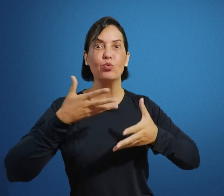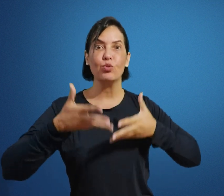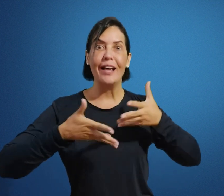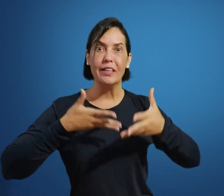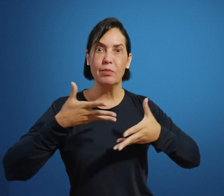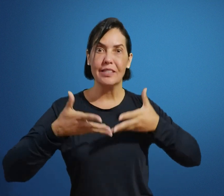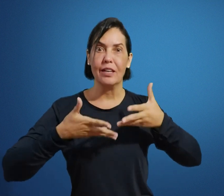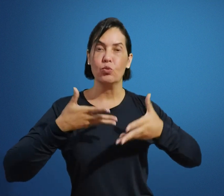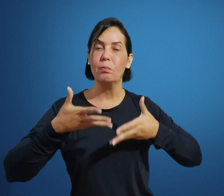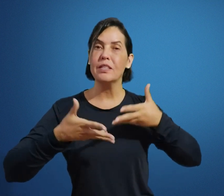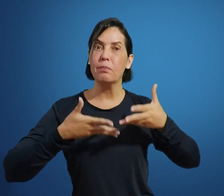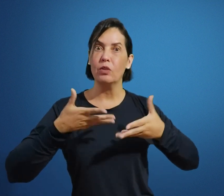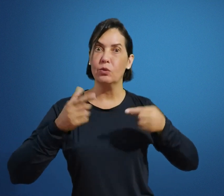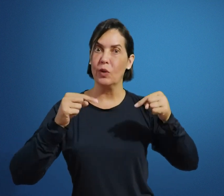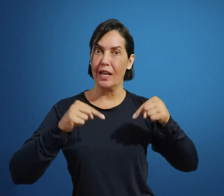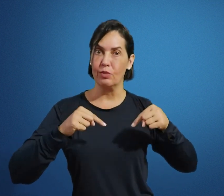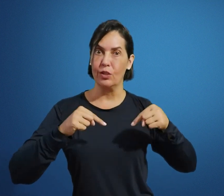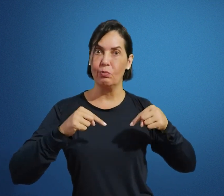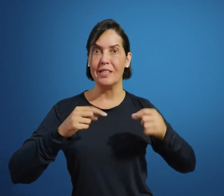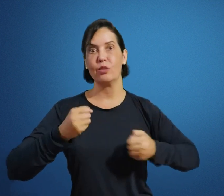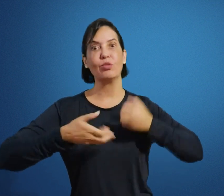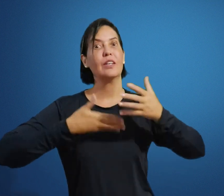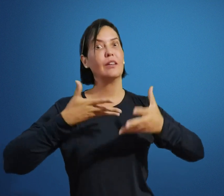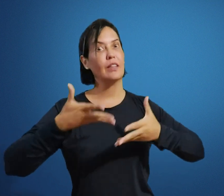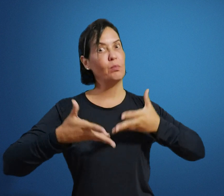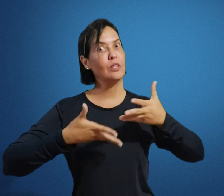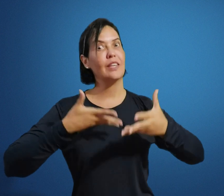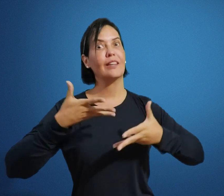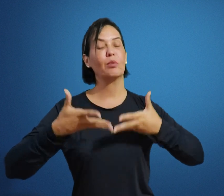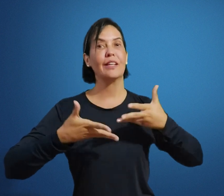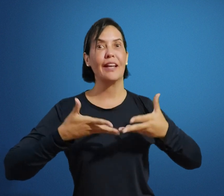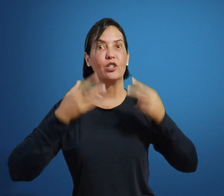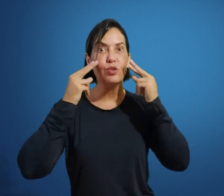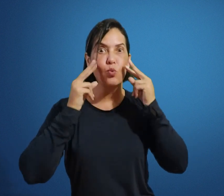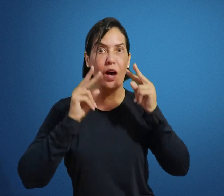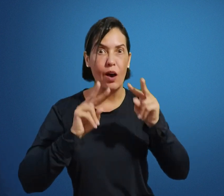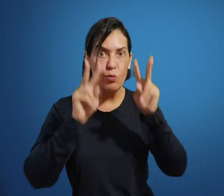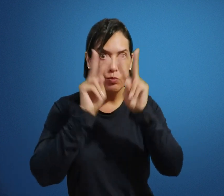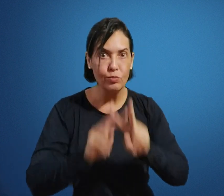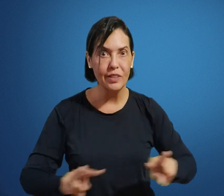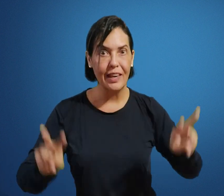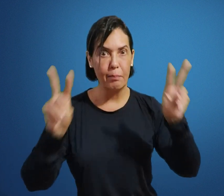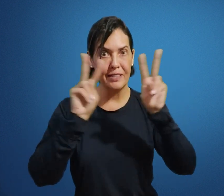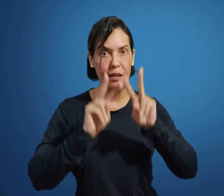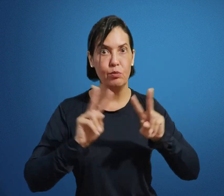uso da Libras, que é a sua principal língua, no caso aqui do Brasil. Então, por isso que ela tem uma modalidade visual, que ela percebe o